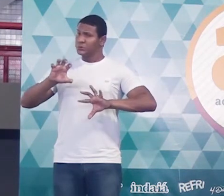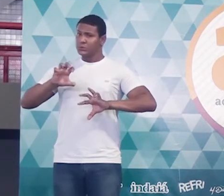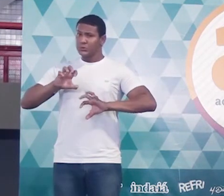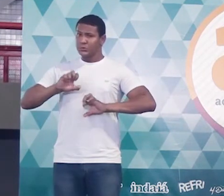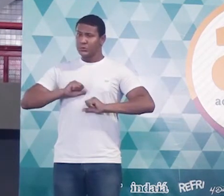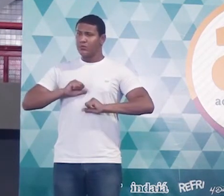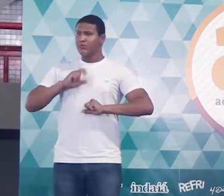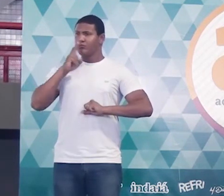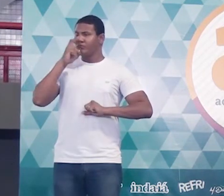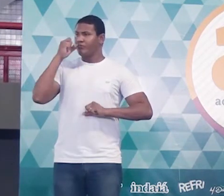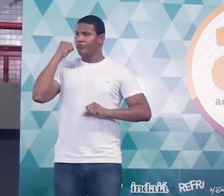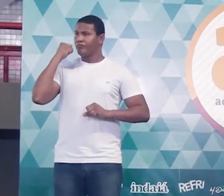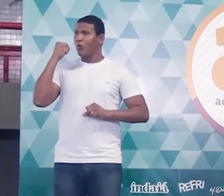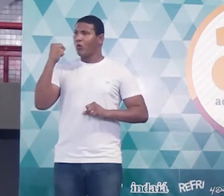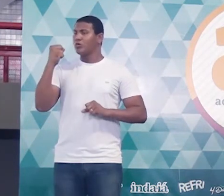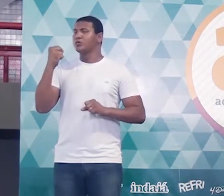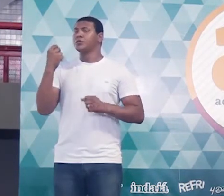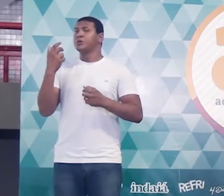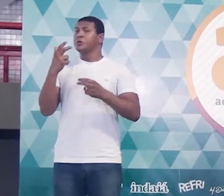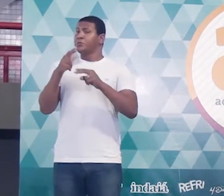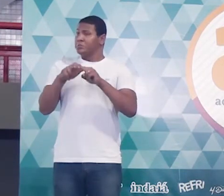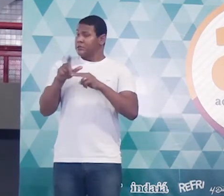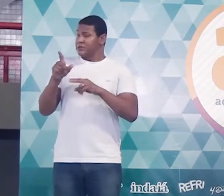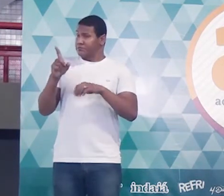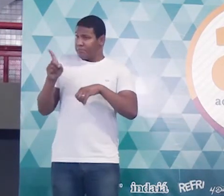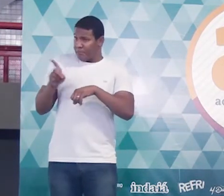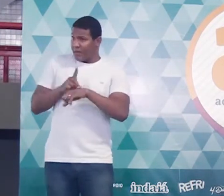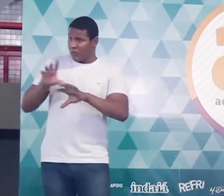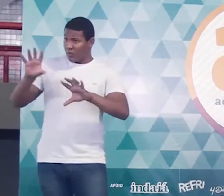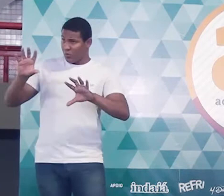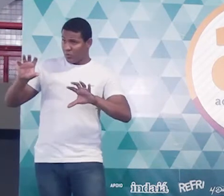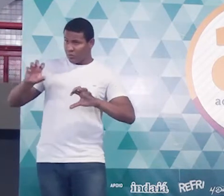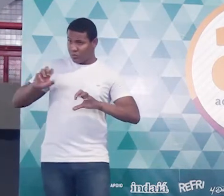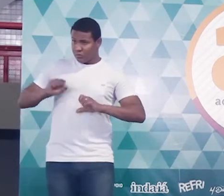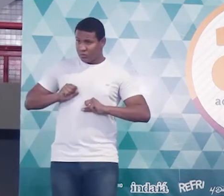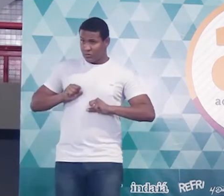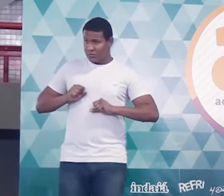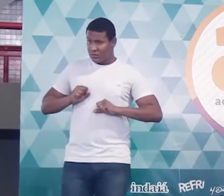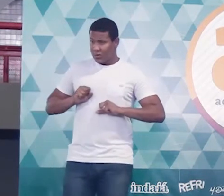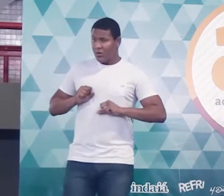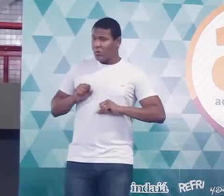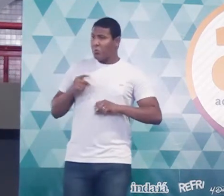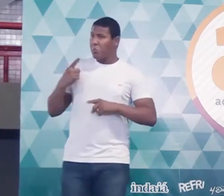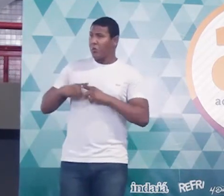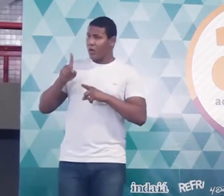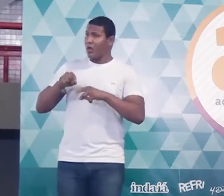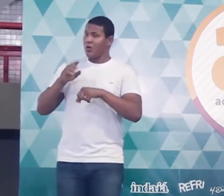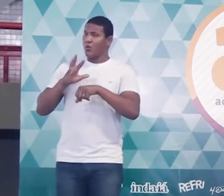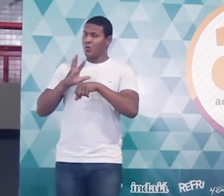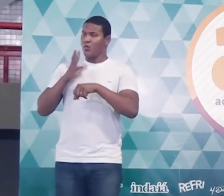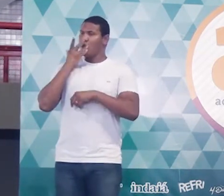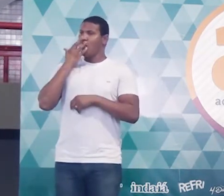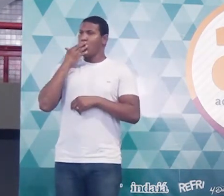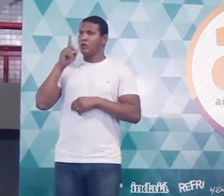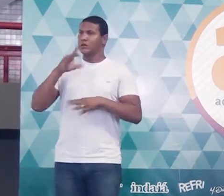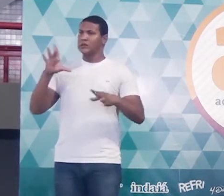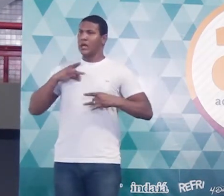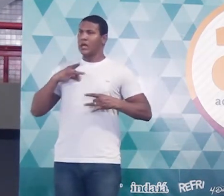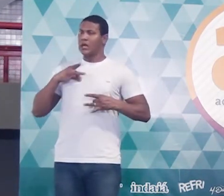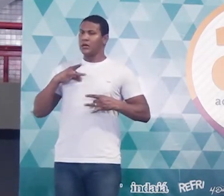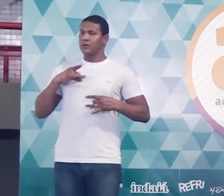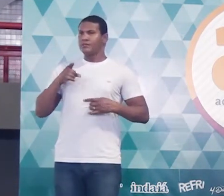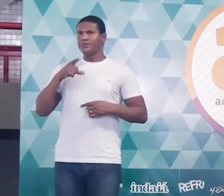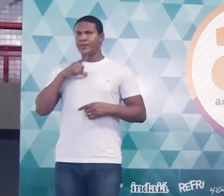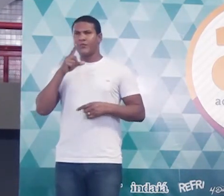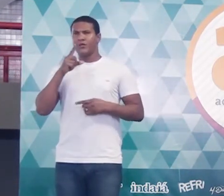mais. E o preto, quando ele absorve na cor. Porque existem, você está vendo azul, você está